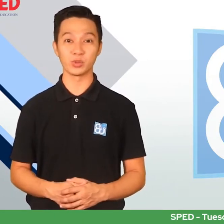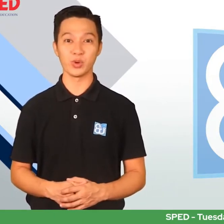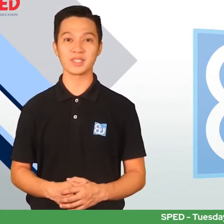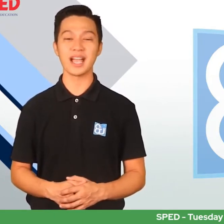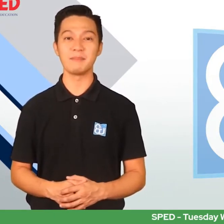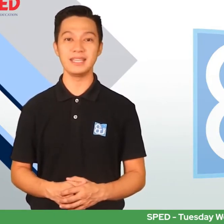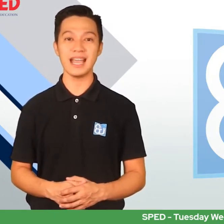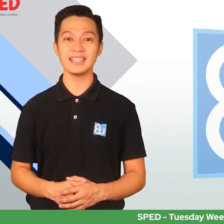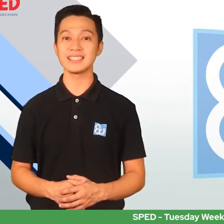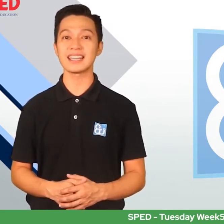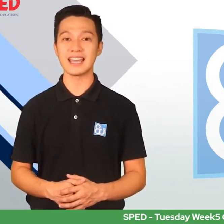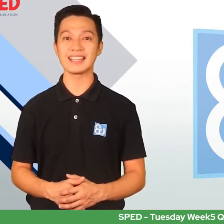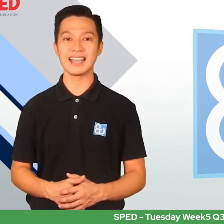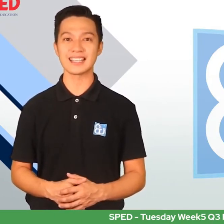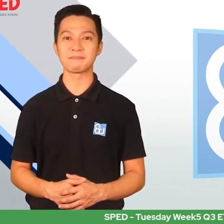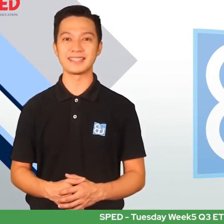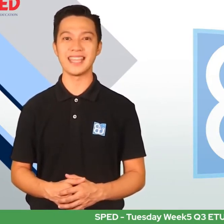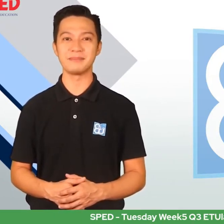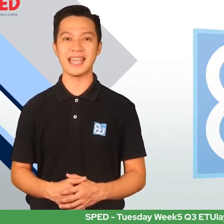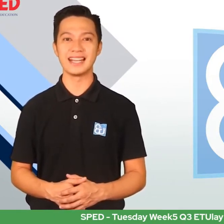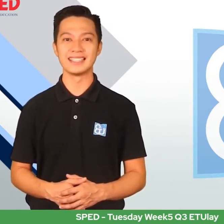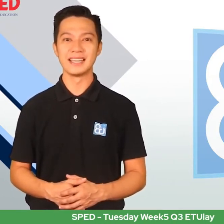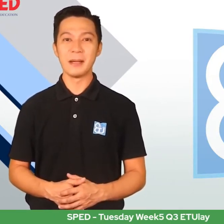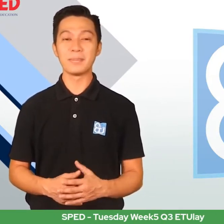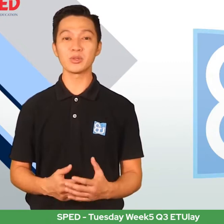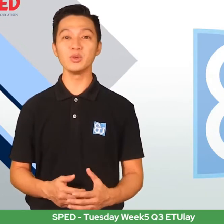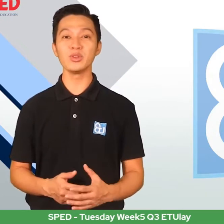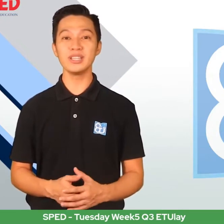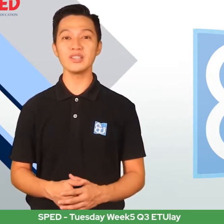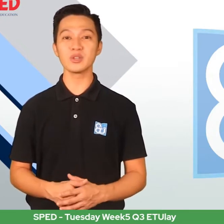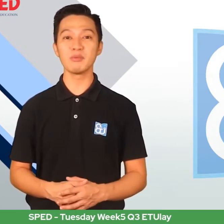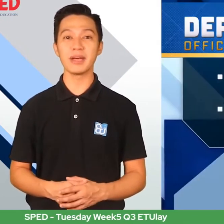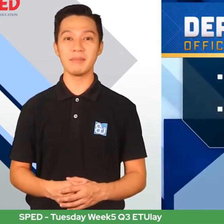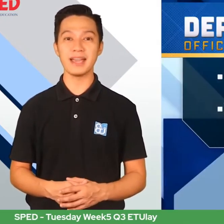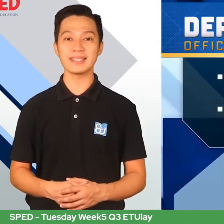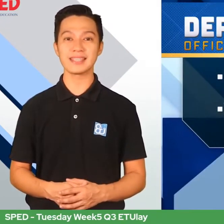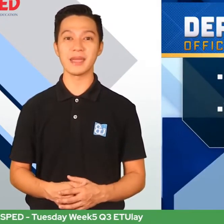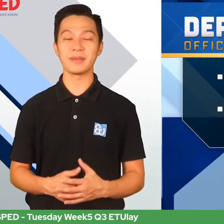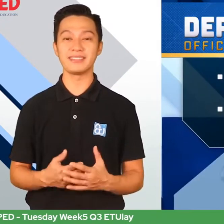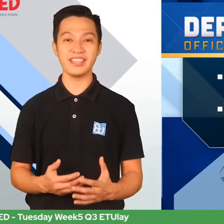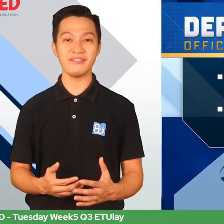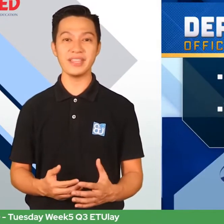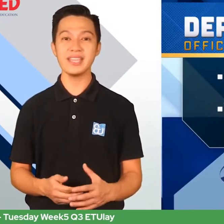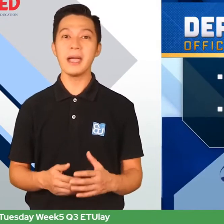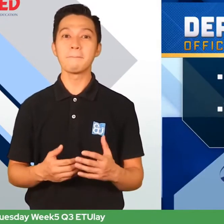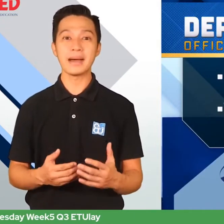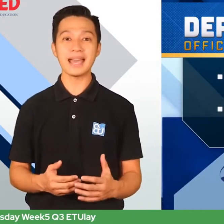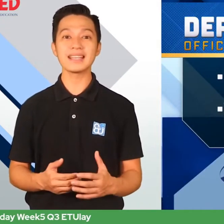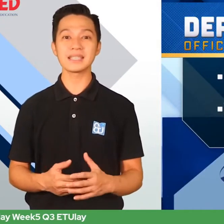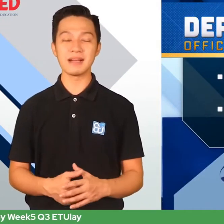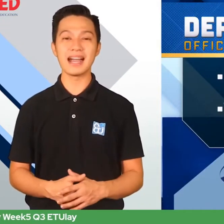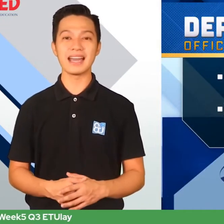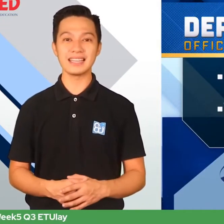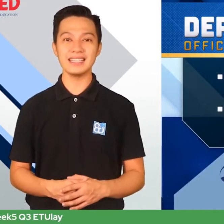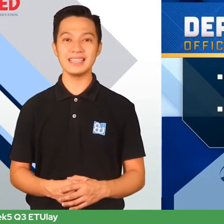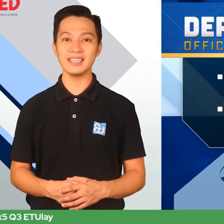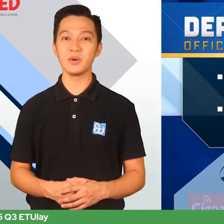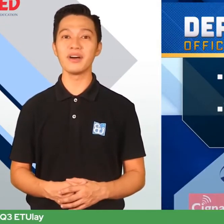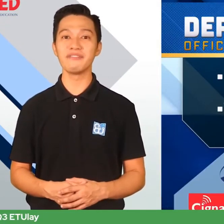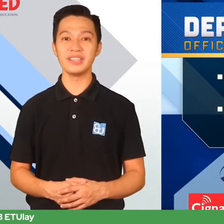pagkatuto sa kabila ng nararanasang pandemya. Patuloy ding sumubaybay sa DepEd TV para sa mga araling ginawang